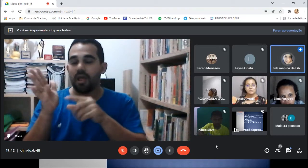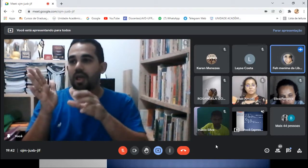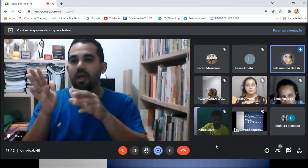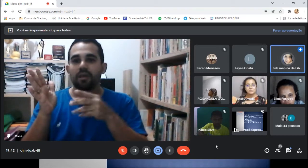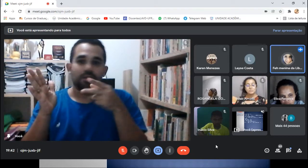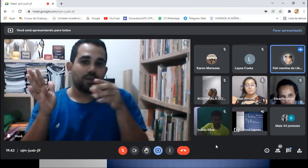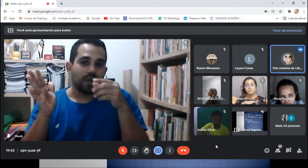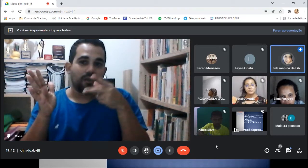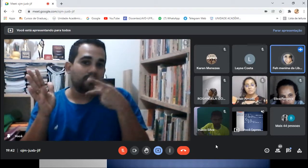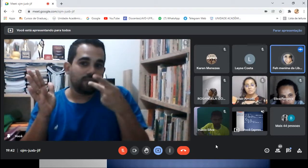termo Manu se refere a isso.